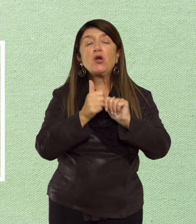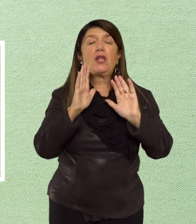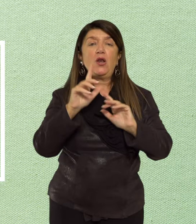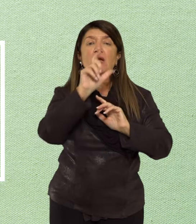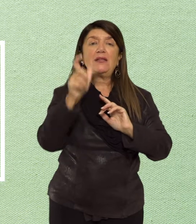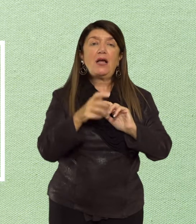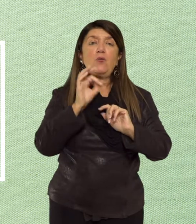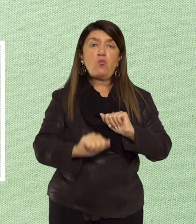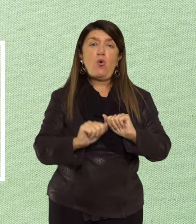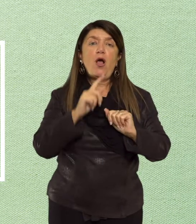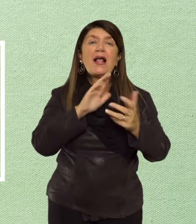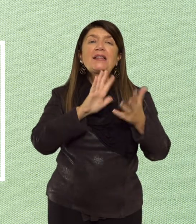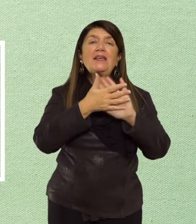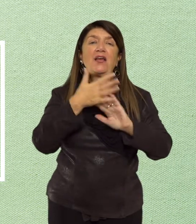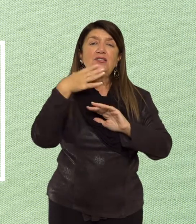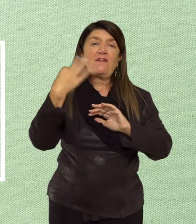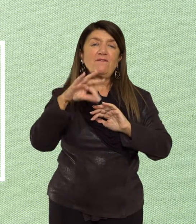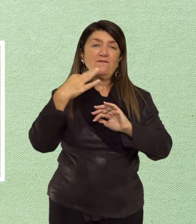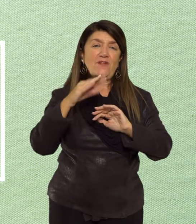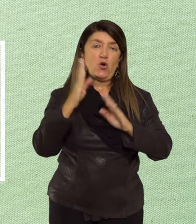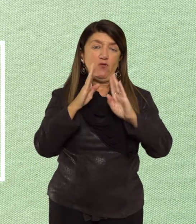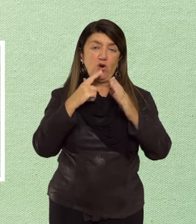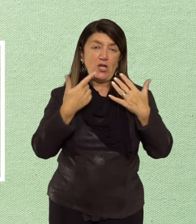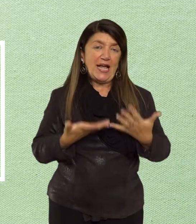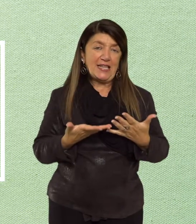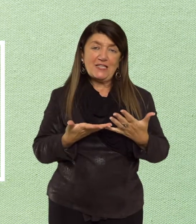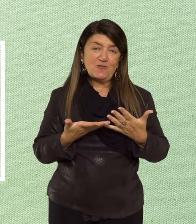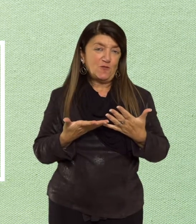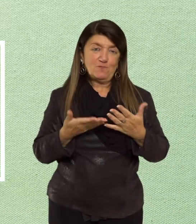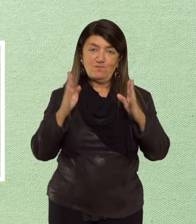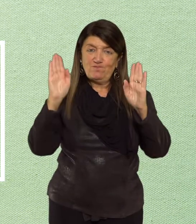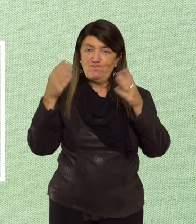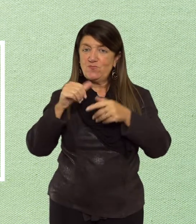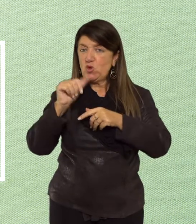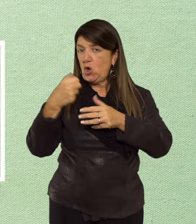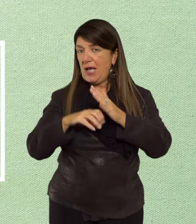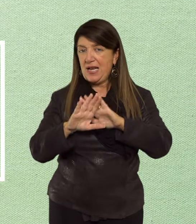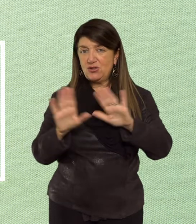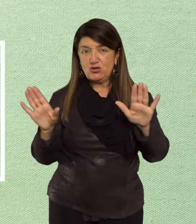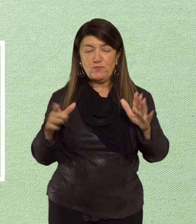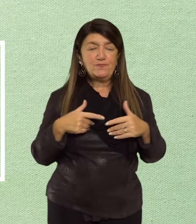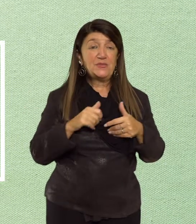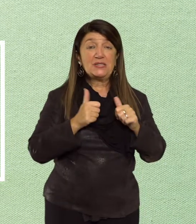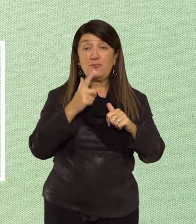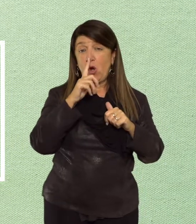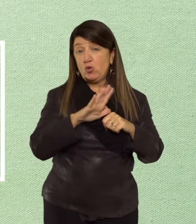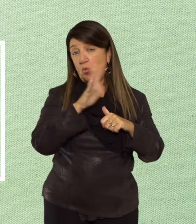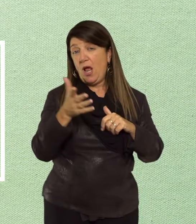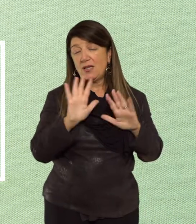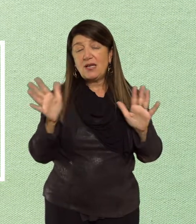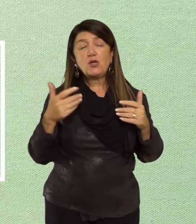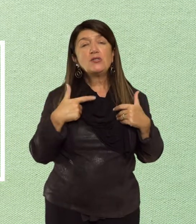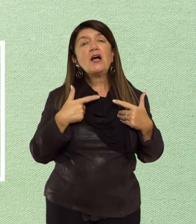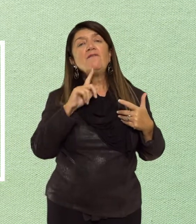che adesso. Torniamo in vasca. Allora, è una domanda un po' particolare, però ci interessava proprio entrare dentro alla